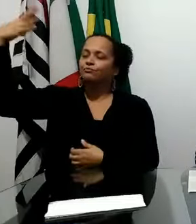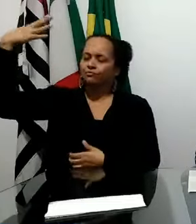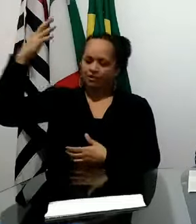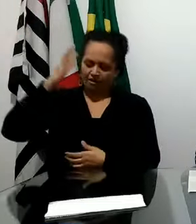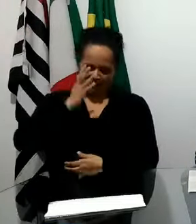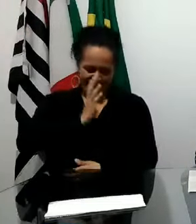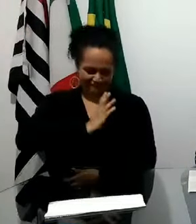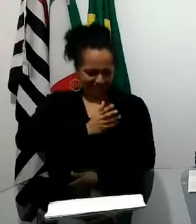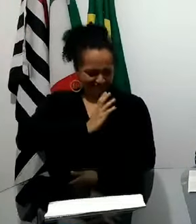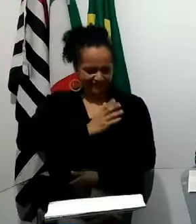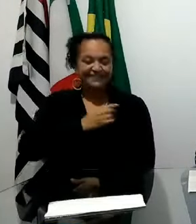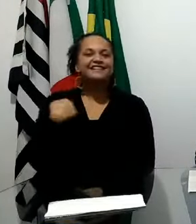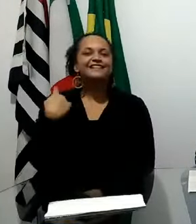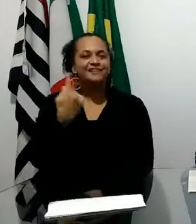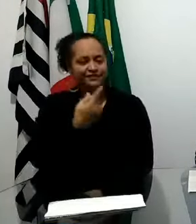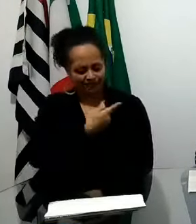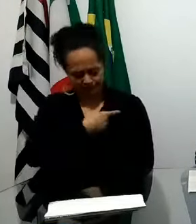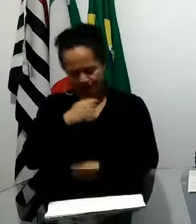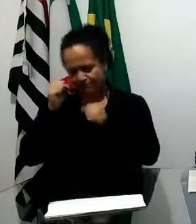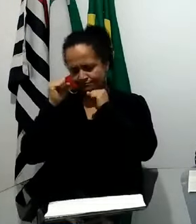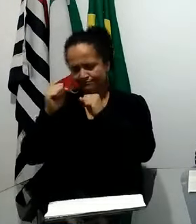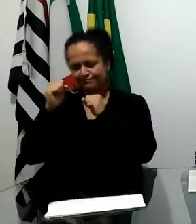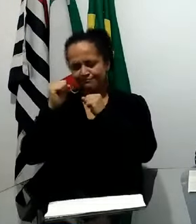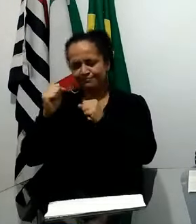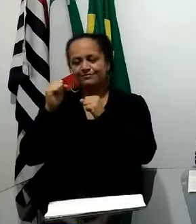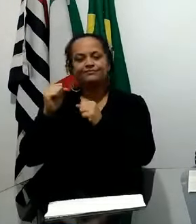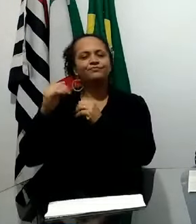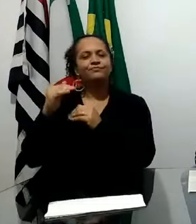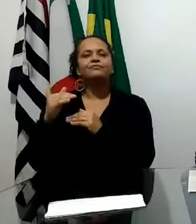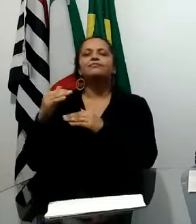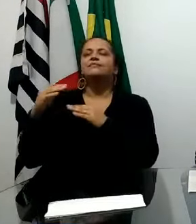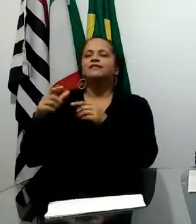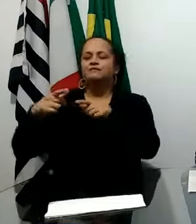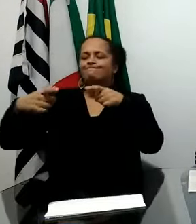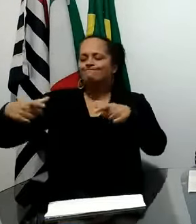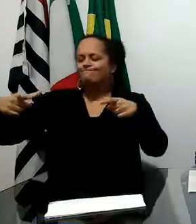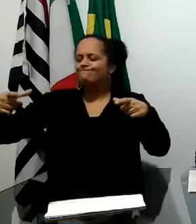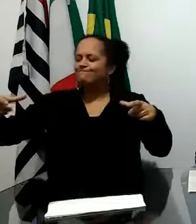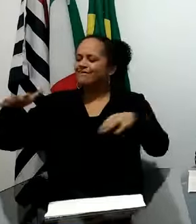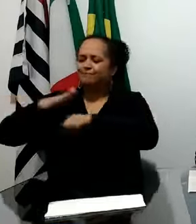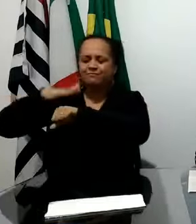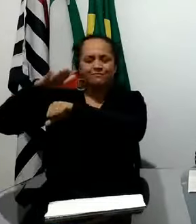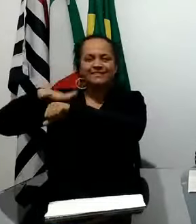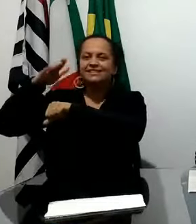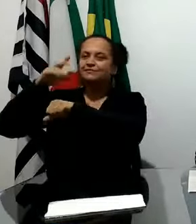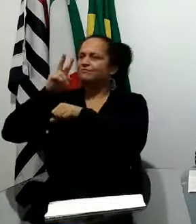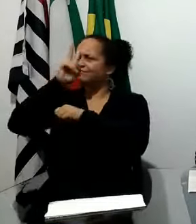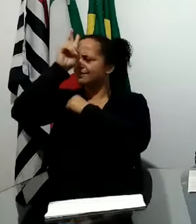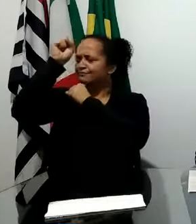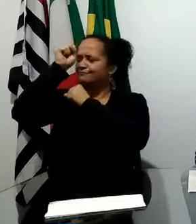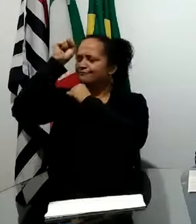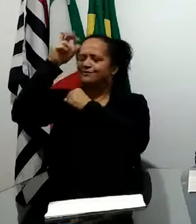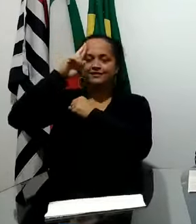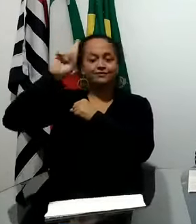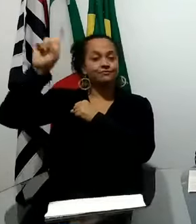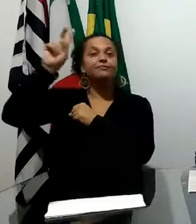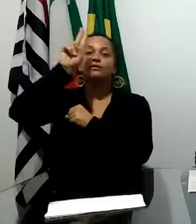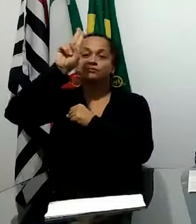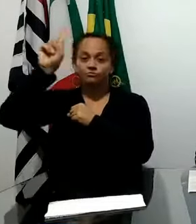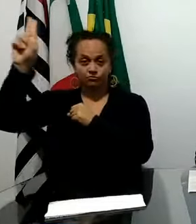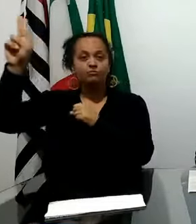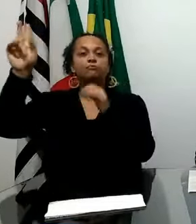nós, como igreja, possamos a cada dia nos firmar, nos consolidar e nos fortalecer no Senhor, para que o teu nome seja